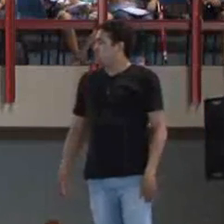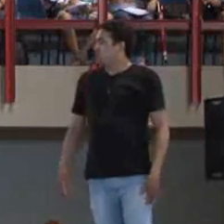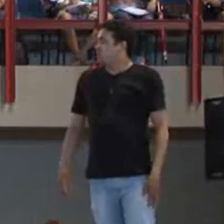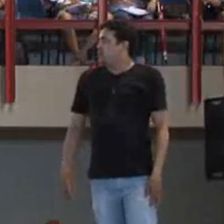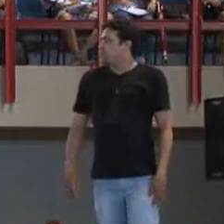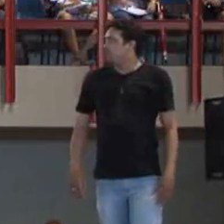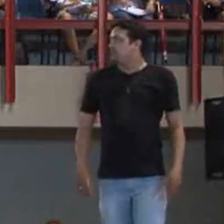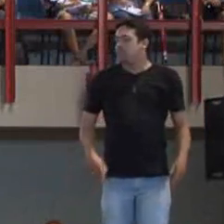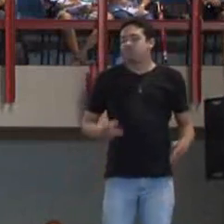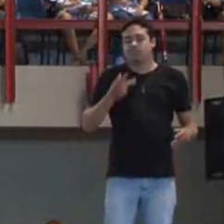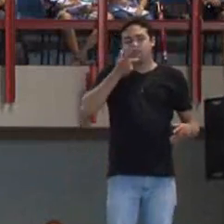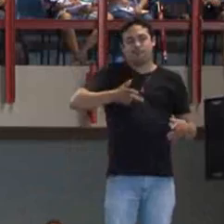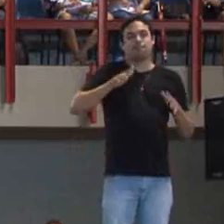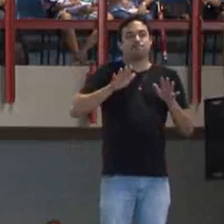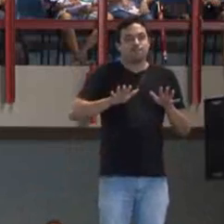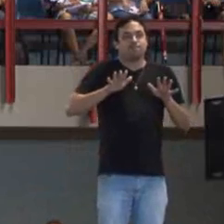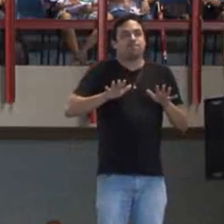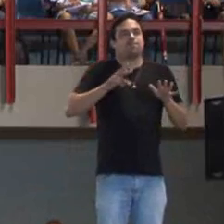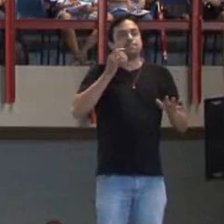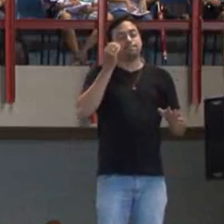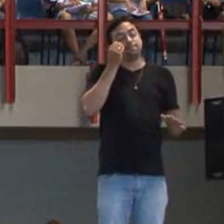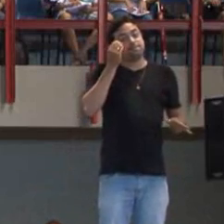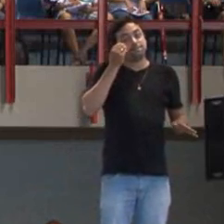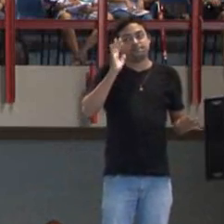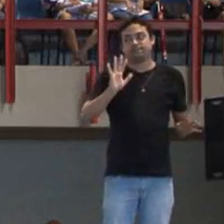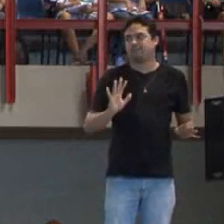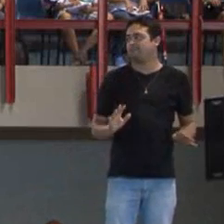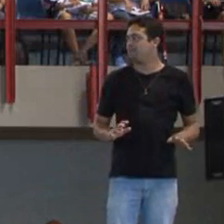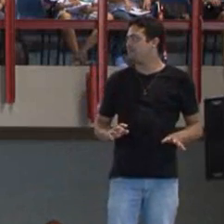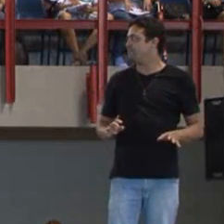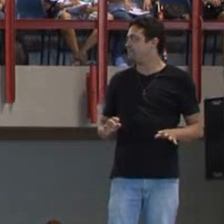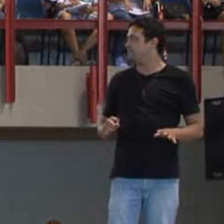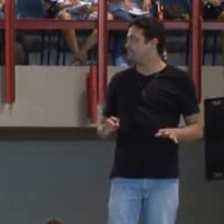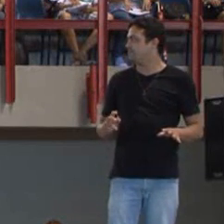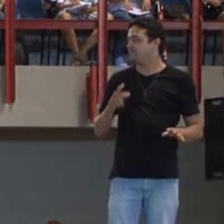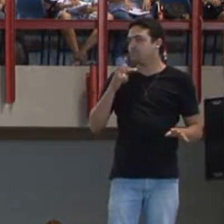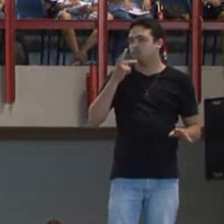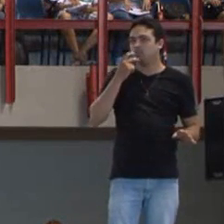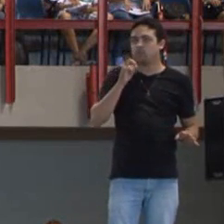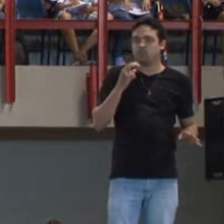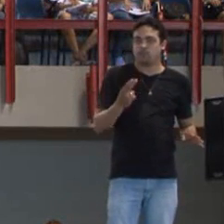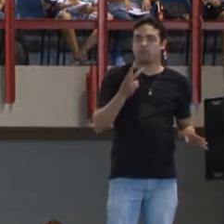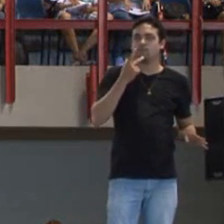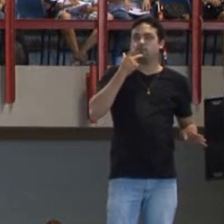Eu vou tentar falar mais devagar ainda. Vou falar